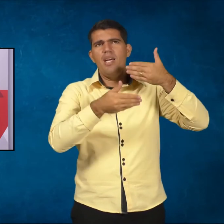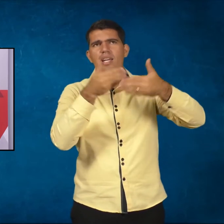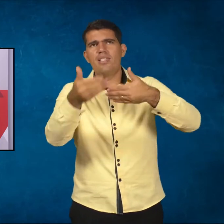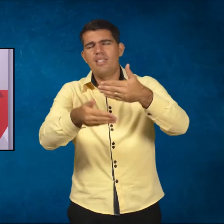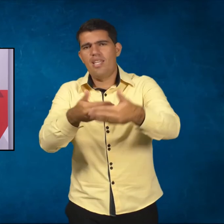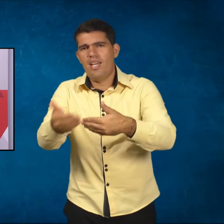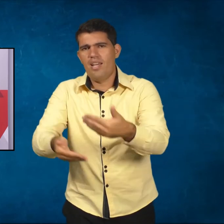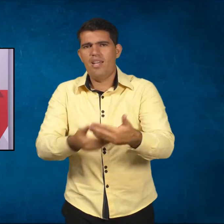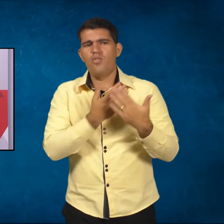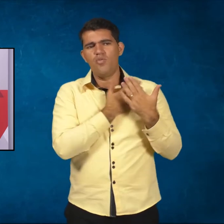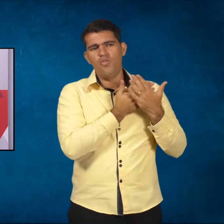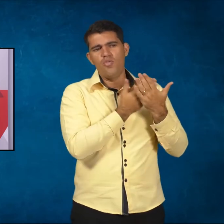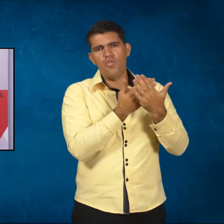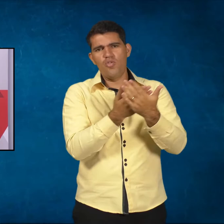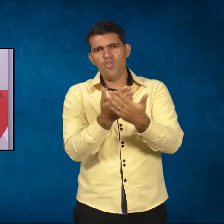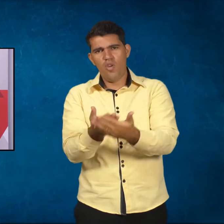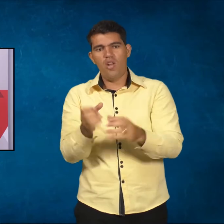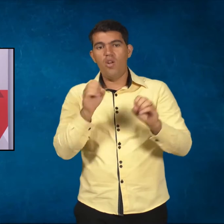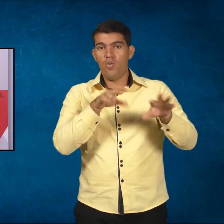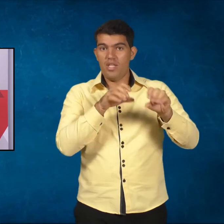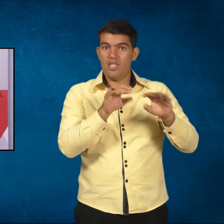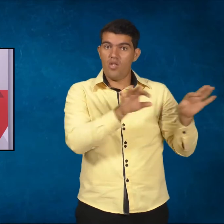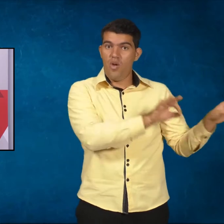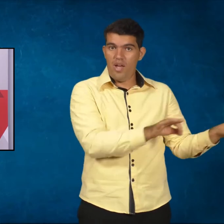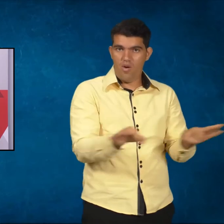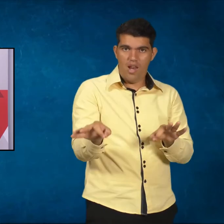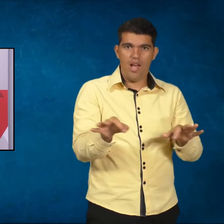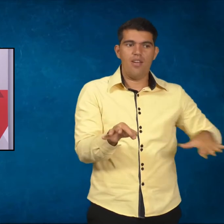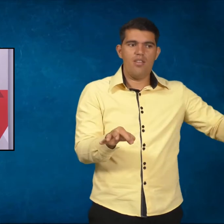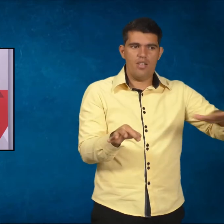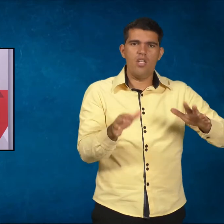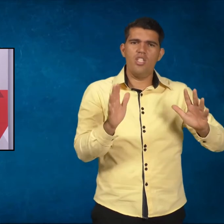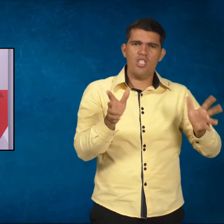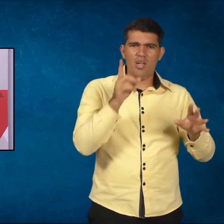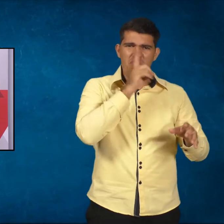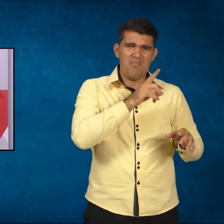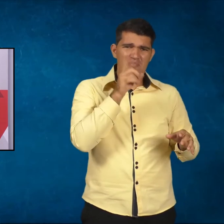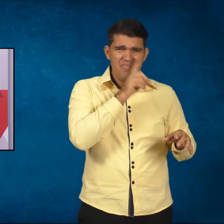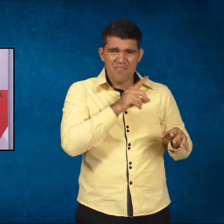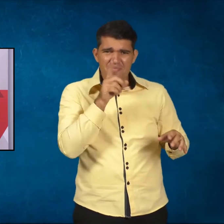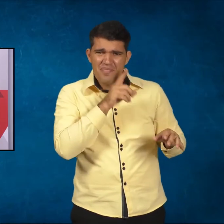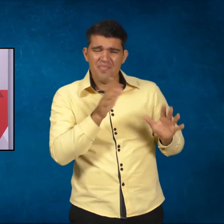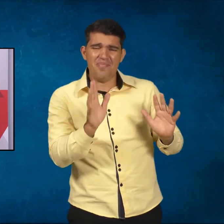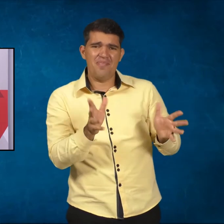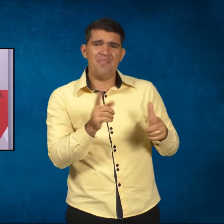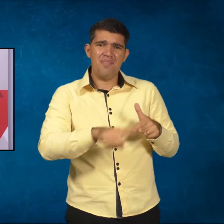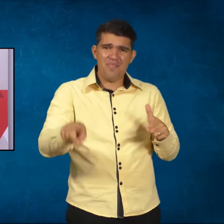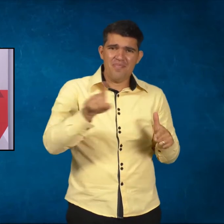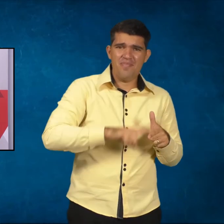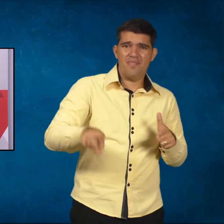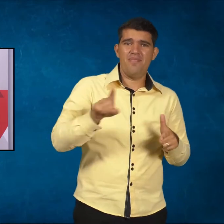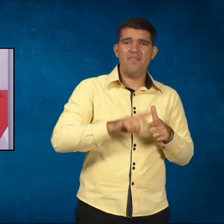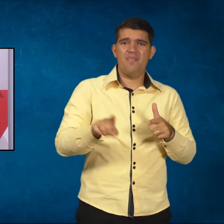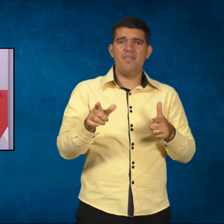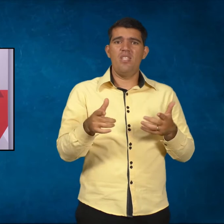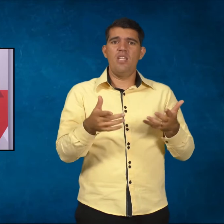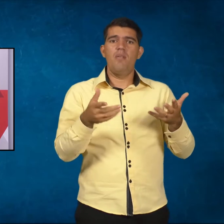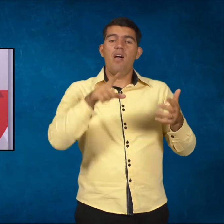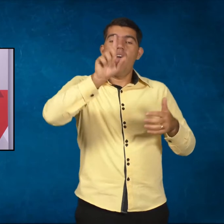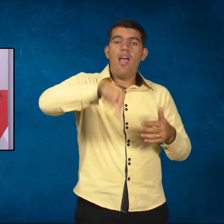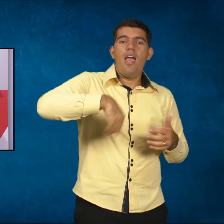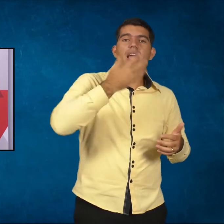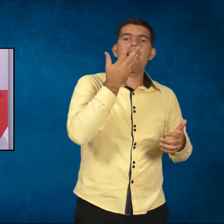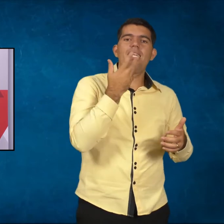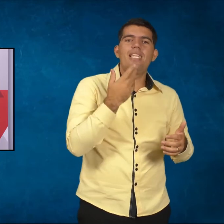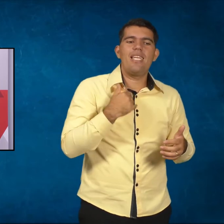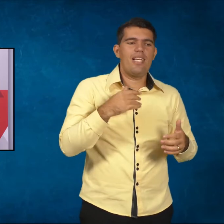né que já teve uma trajetória no ensino regular e muito acidentada né a são aquelas